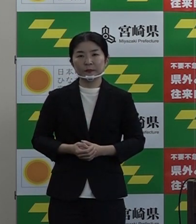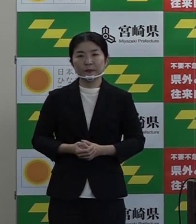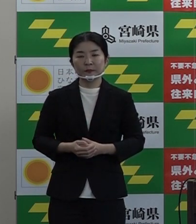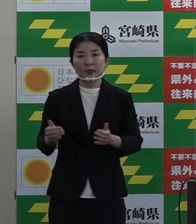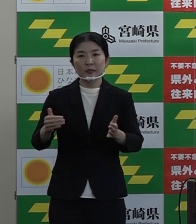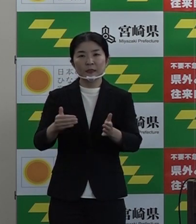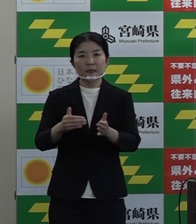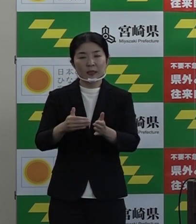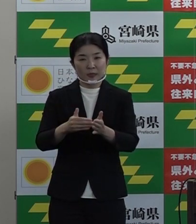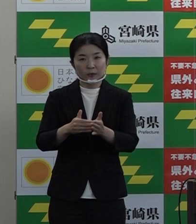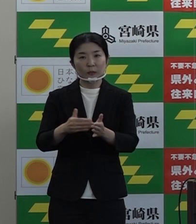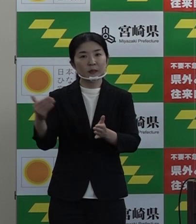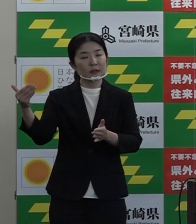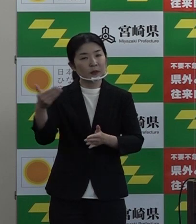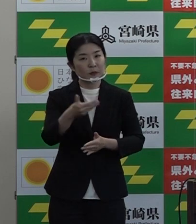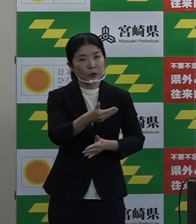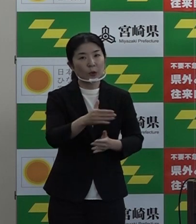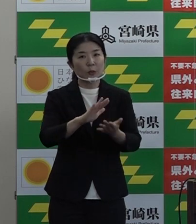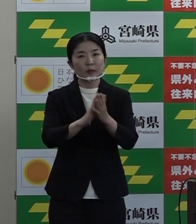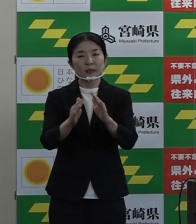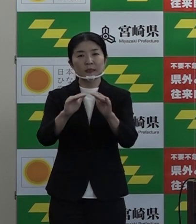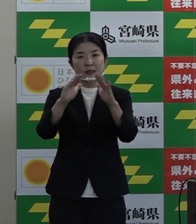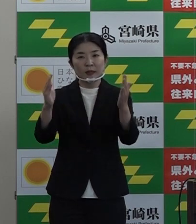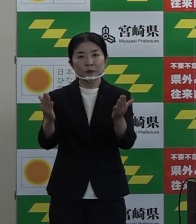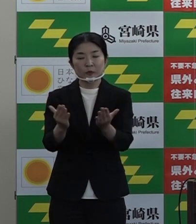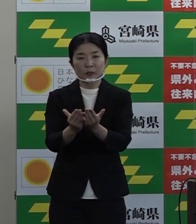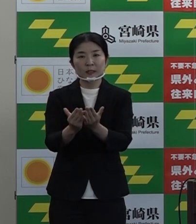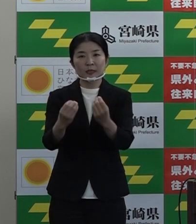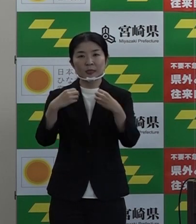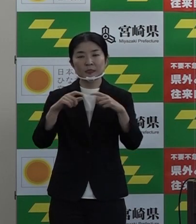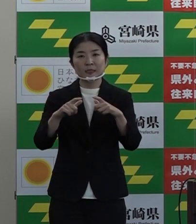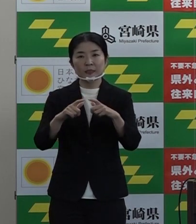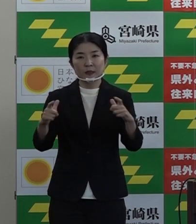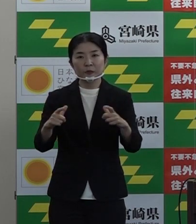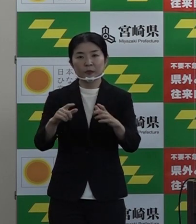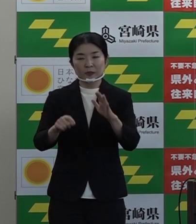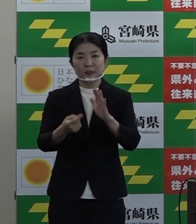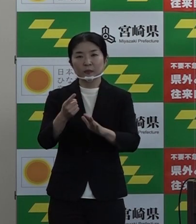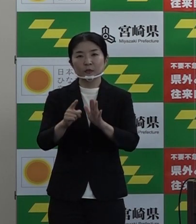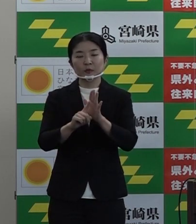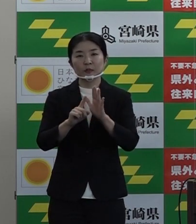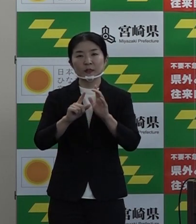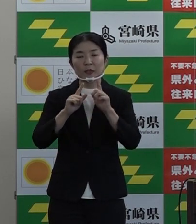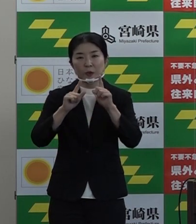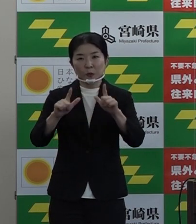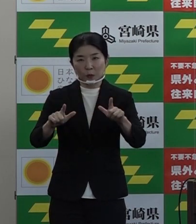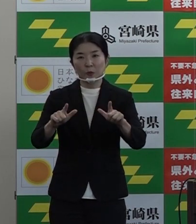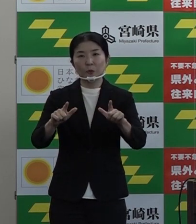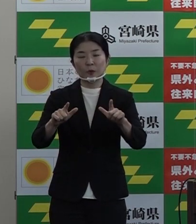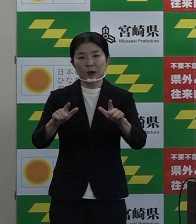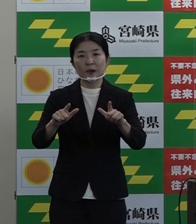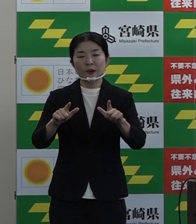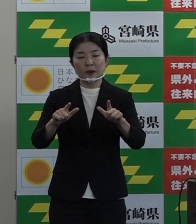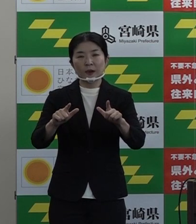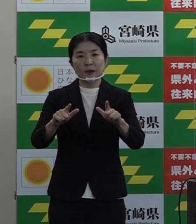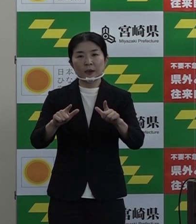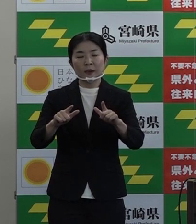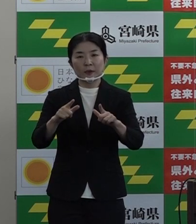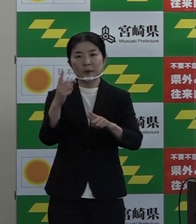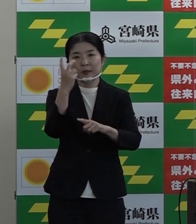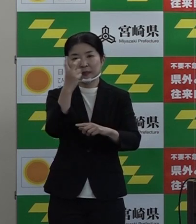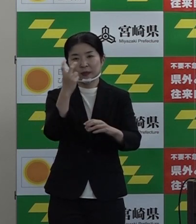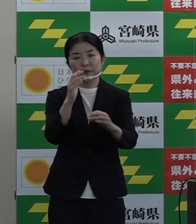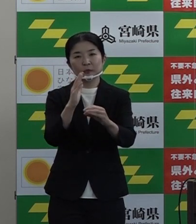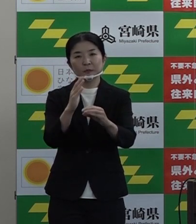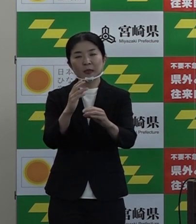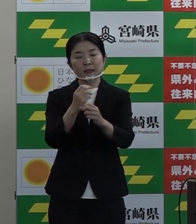最後にすみません、県内全域に対する感染拡大緊急警報について、まあ、これから検討を急速に